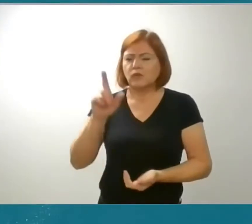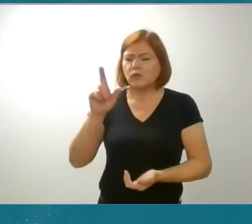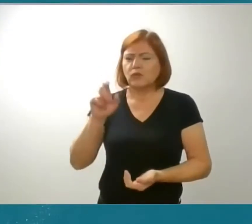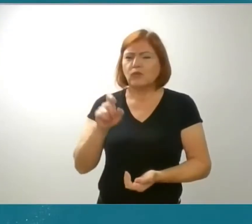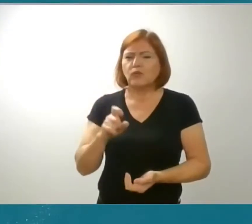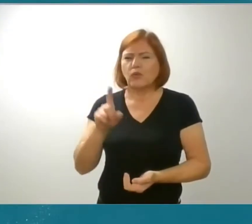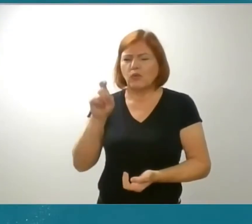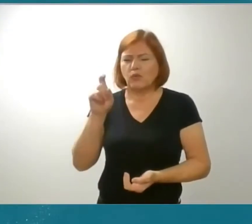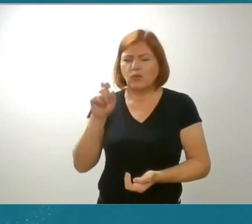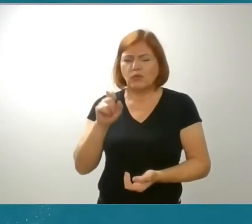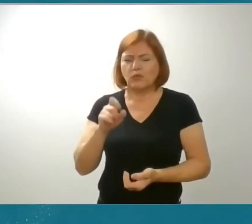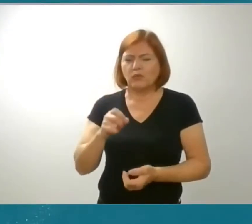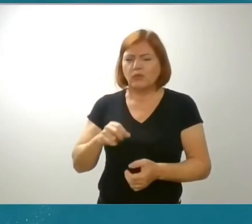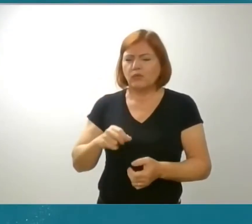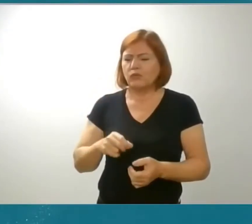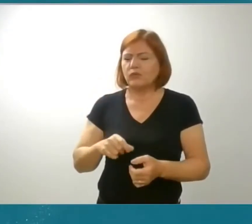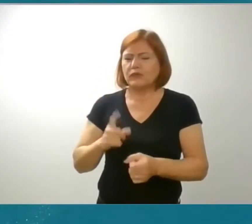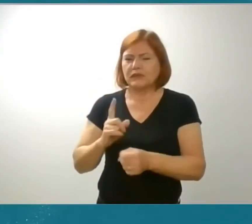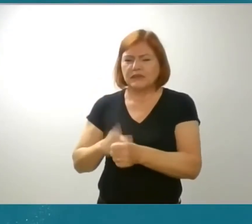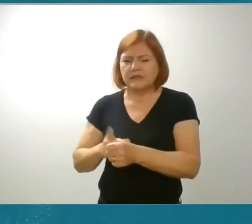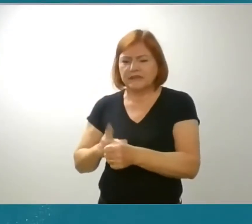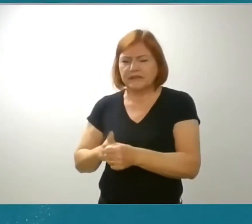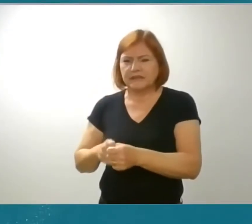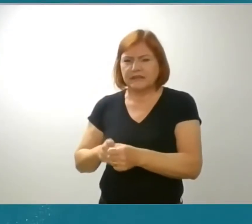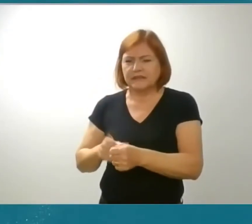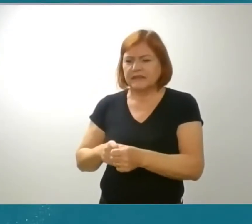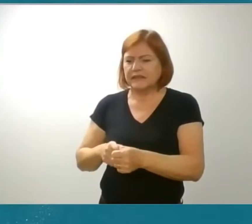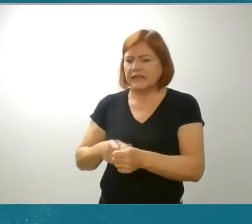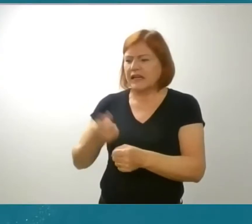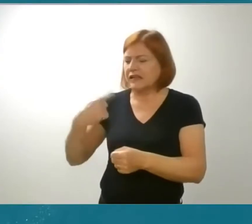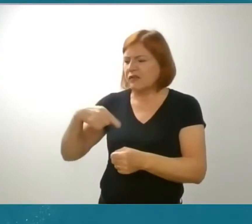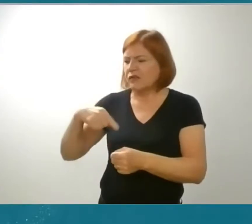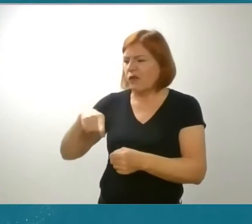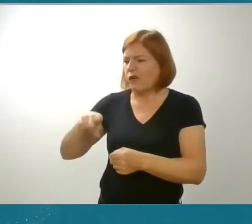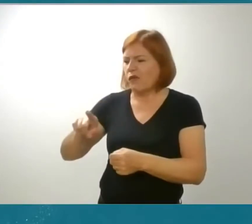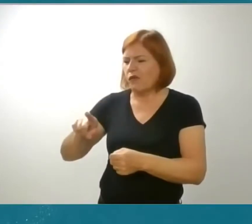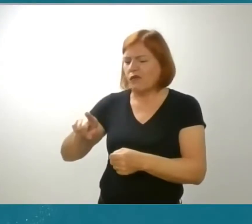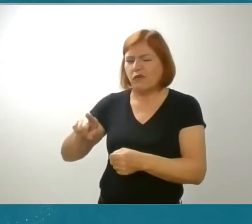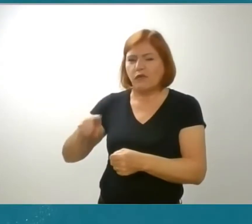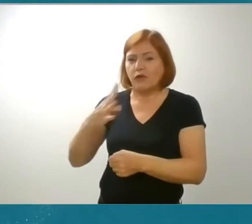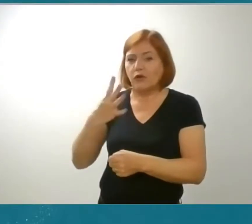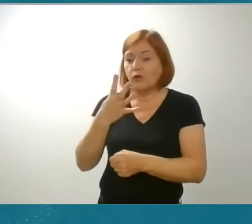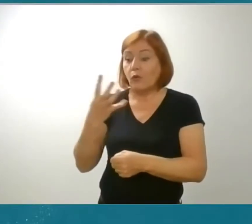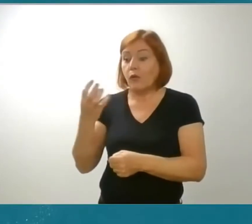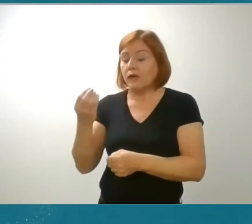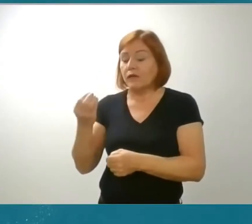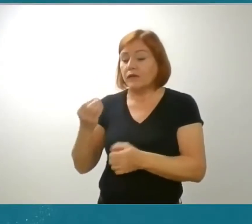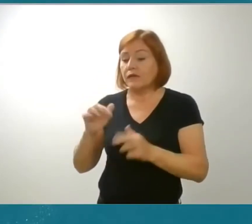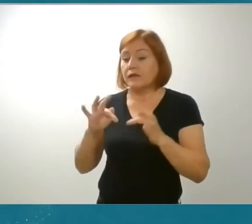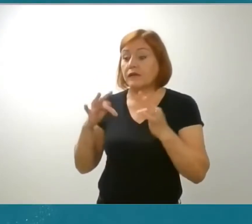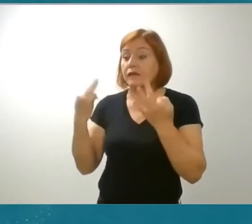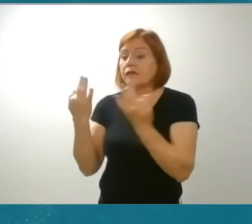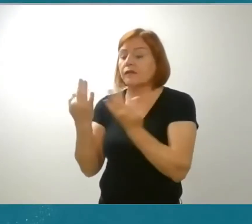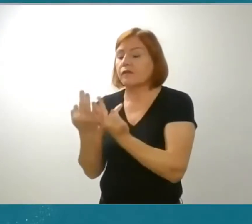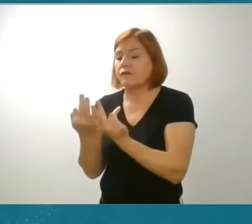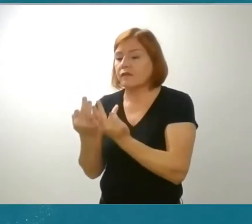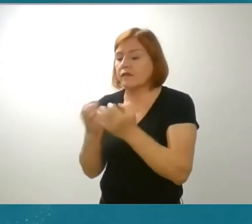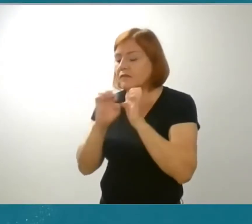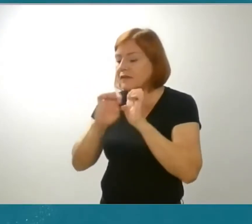Irmão, sempre foi desprezível. No Brasil pode vir alguma coisa boa, quando, né, o irmão Douglas surgiu